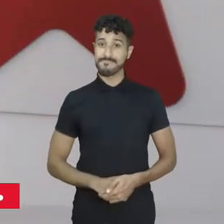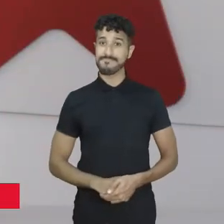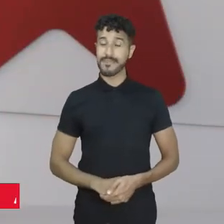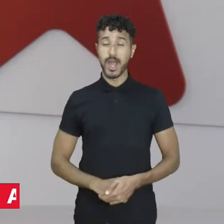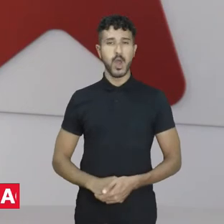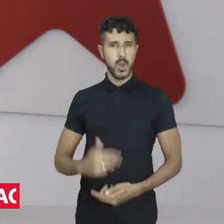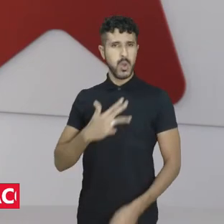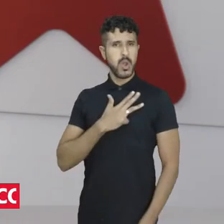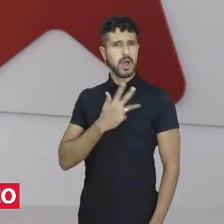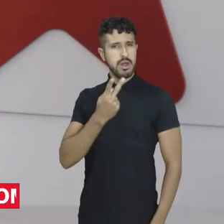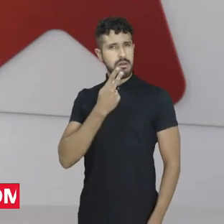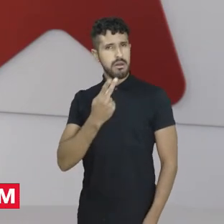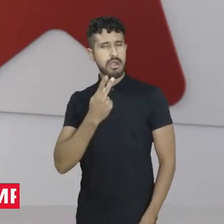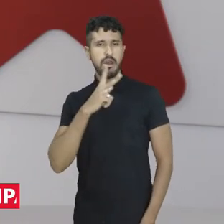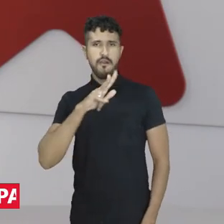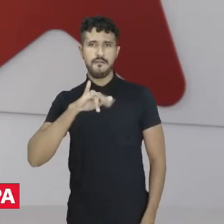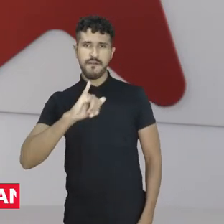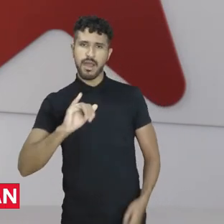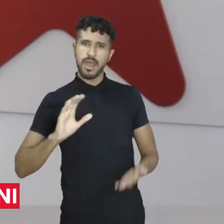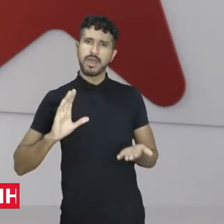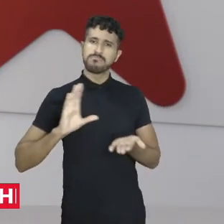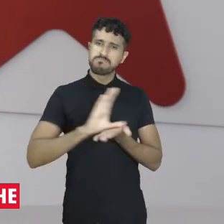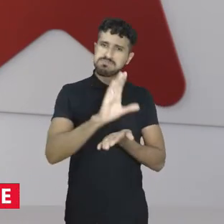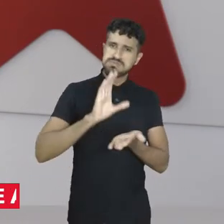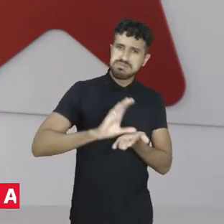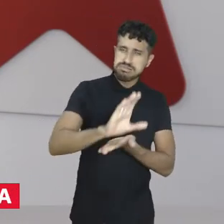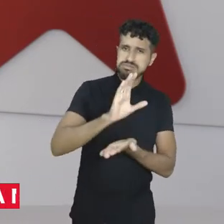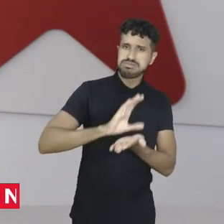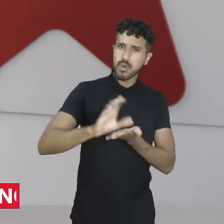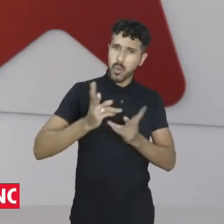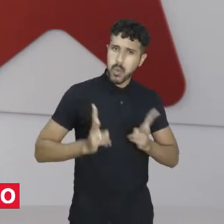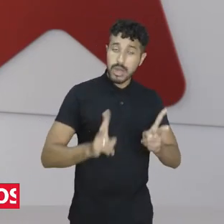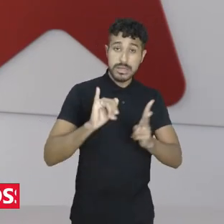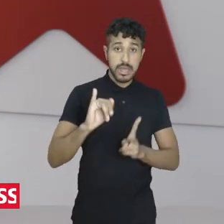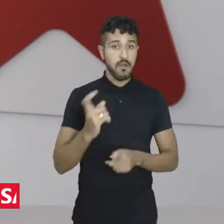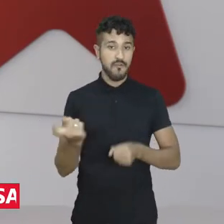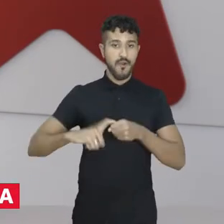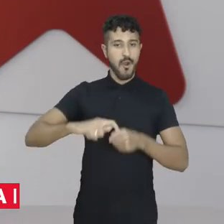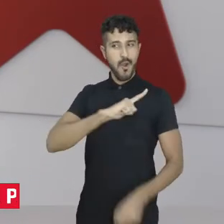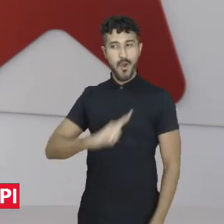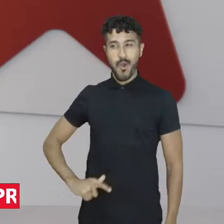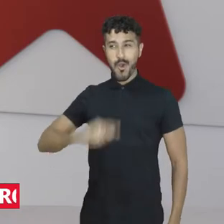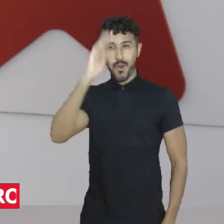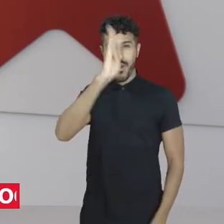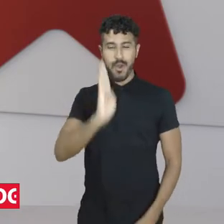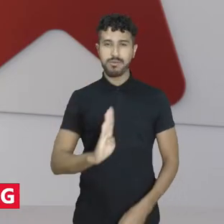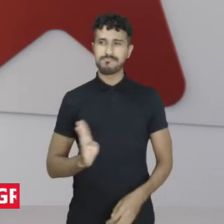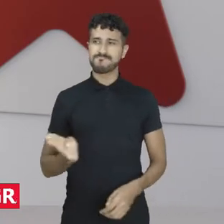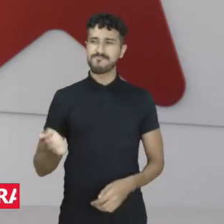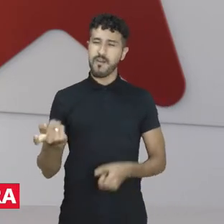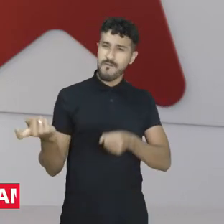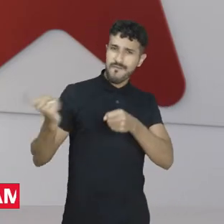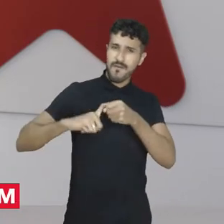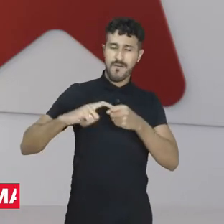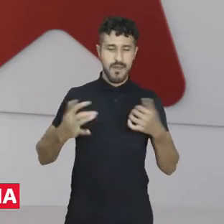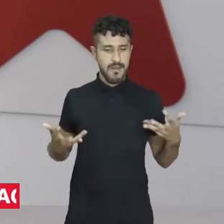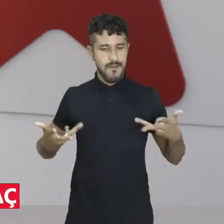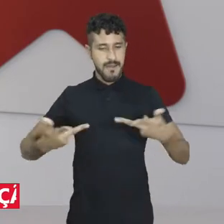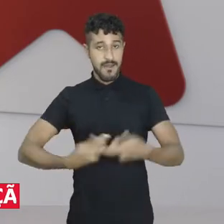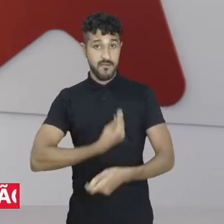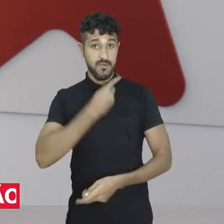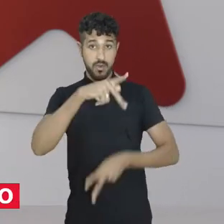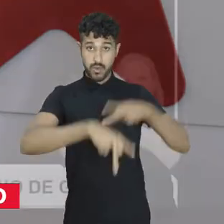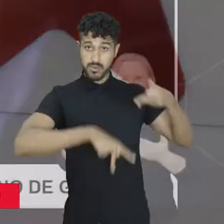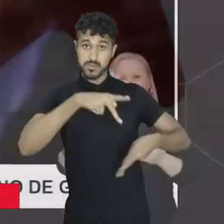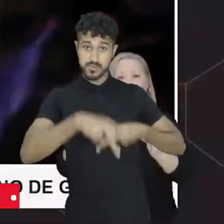Lula disse também que vai agilizar os investimentos caso volte a governar o país para recuperar logo a qualidade de vida do